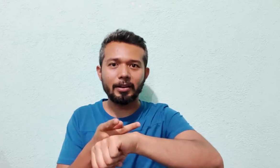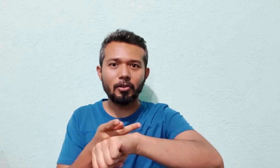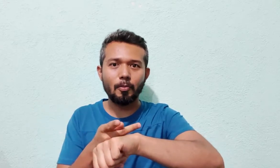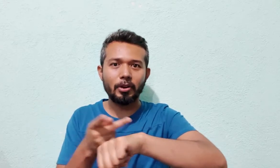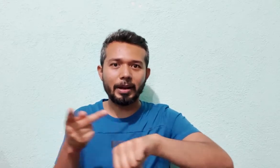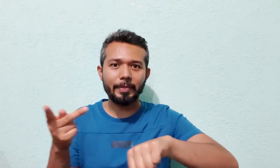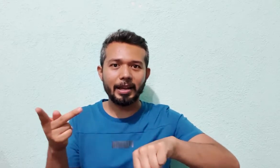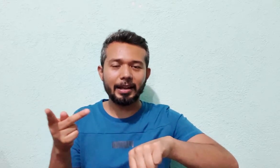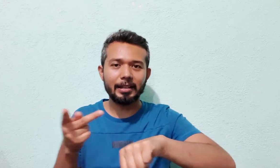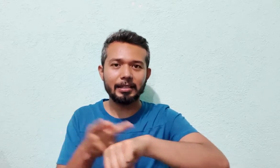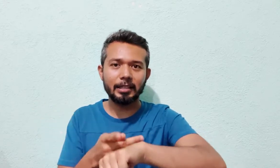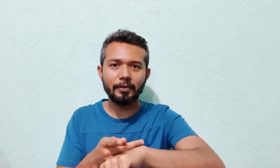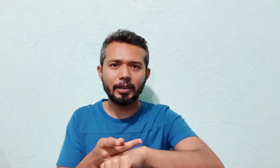cómo cambia.